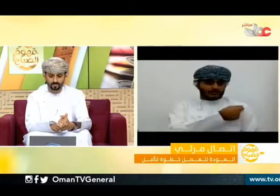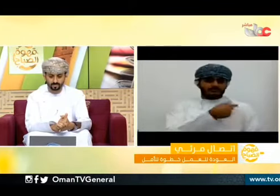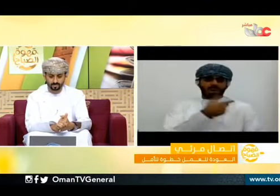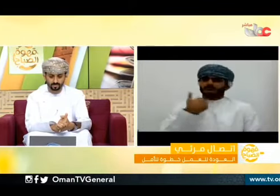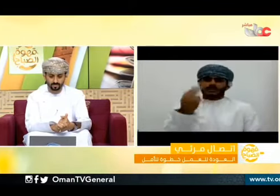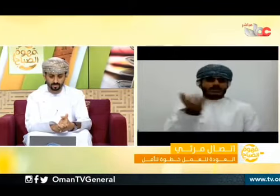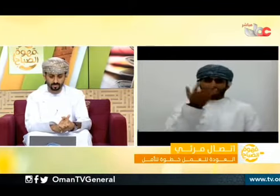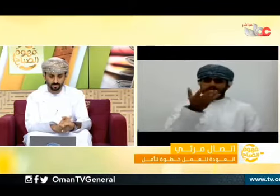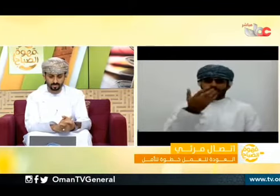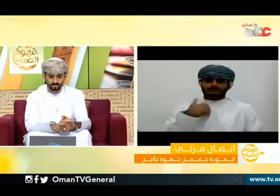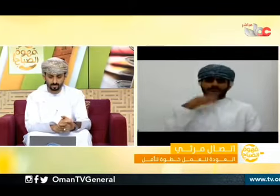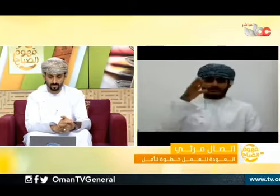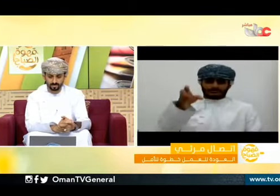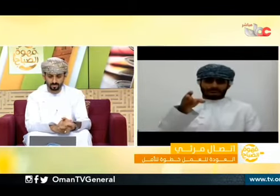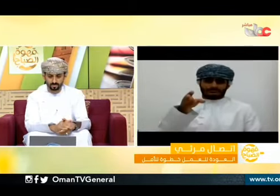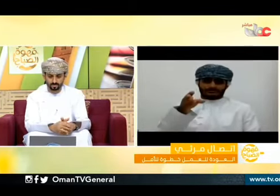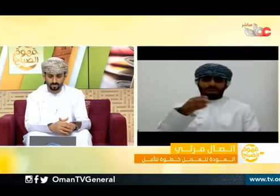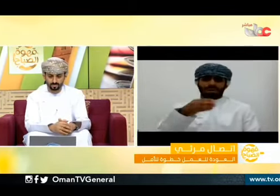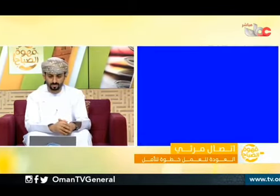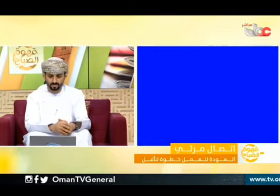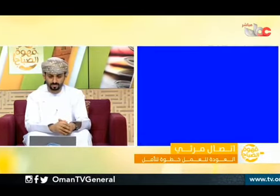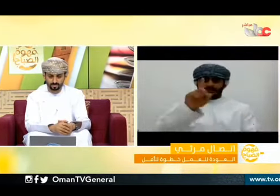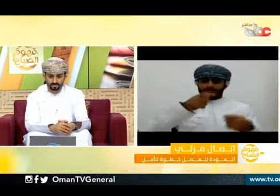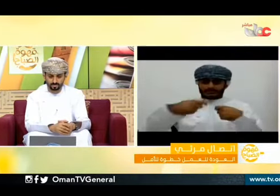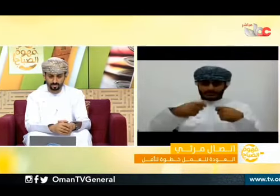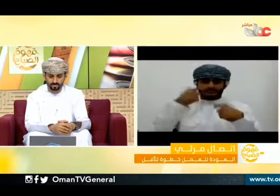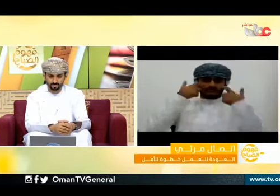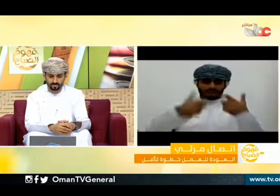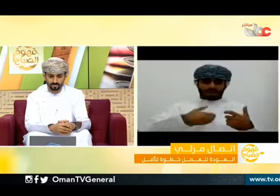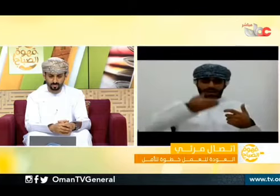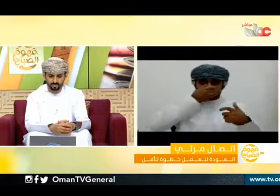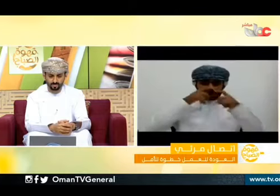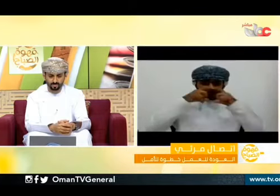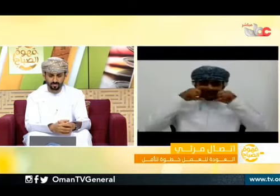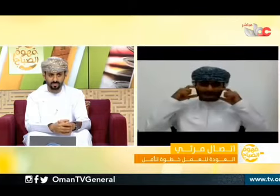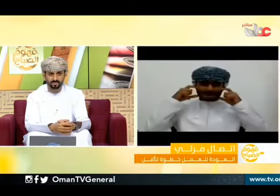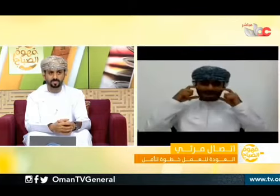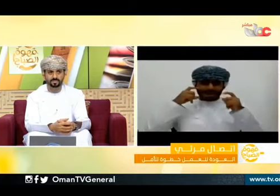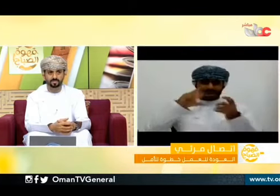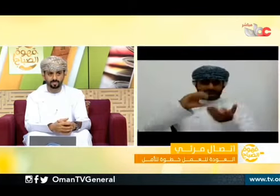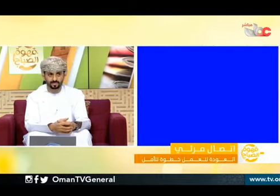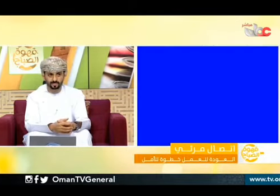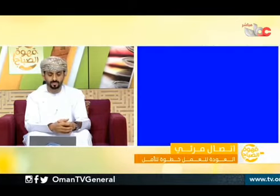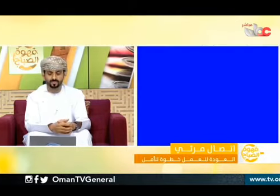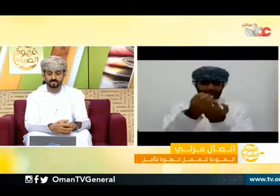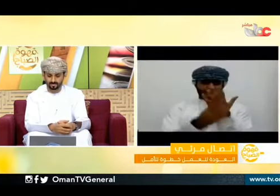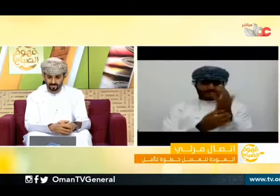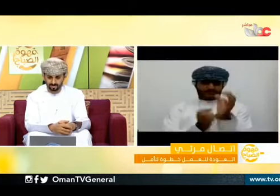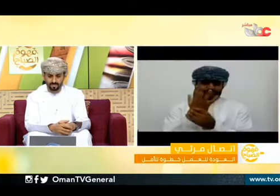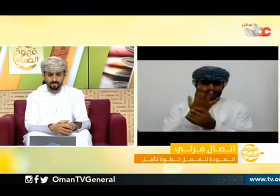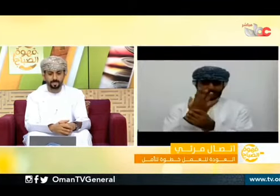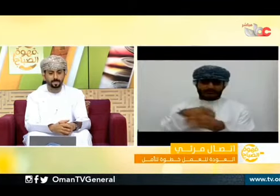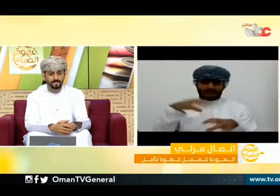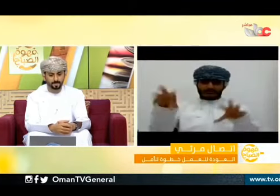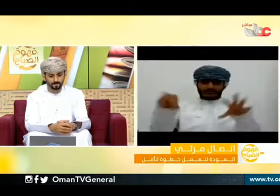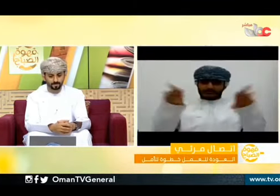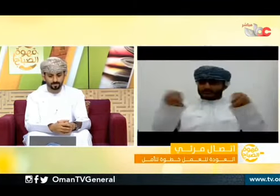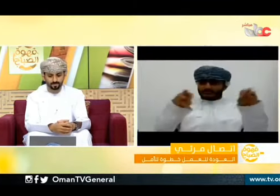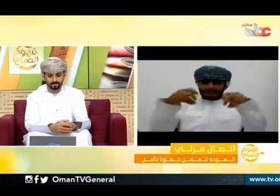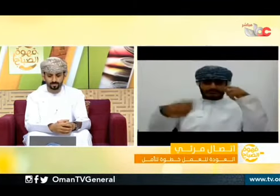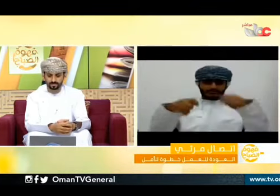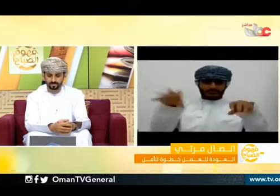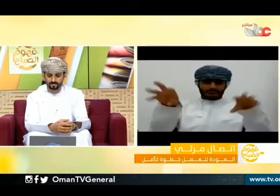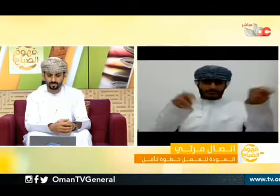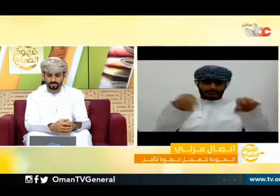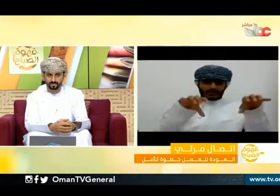نعم، يعني أذهب للماركت التسوقية أو الماركت الصحية أو ما شابه ذلك. لابد أيضا أن أتبع الليرات الصحية من خلال